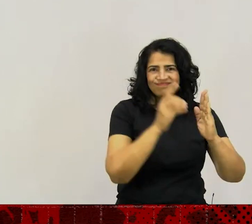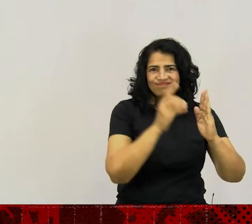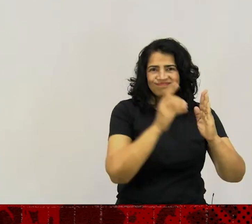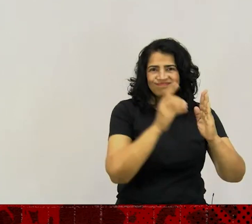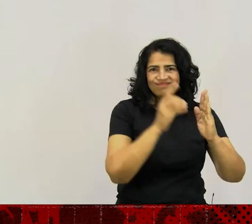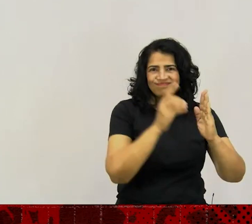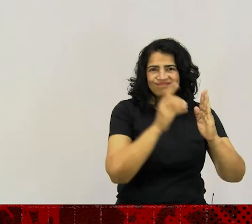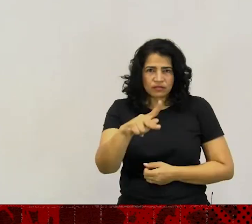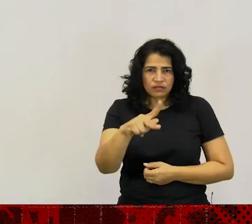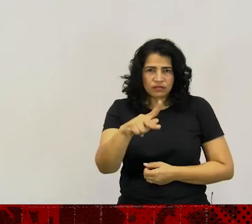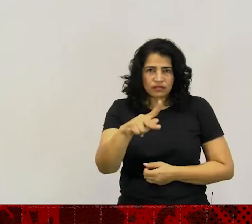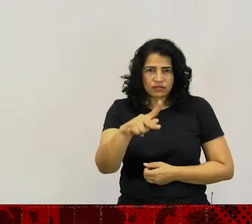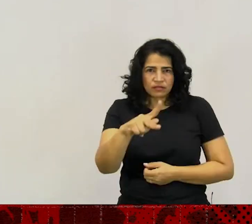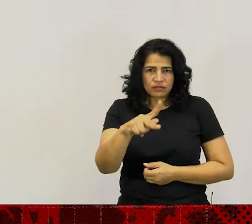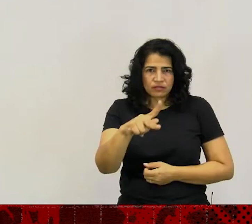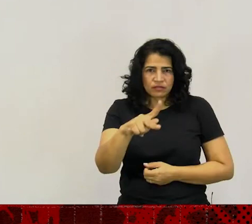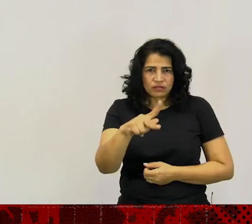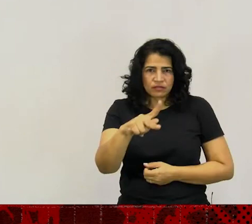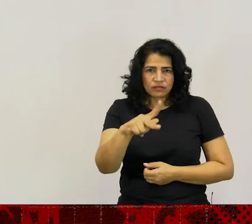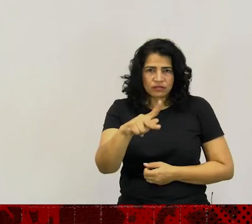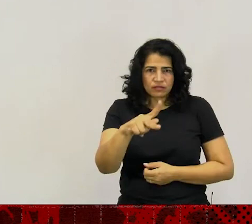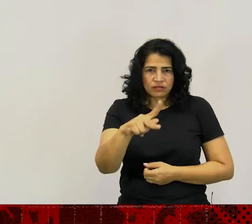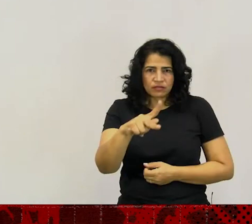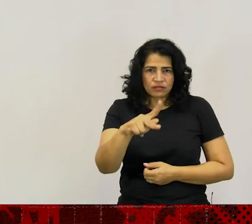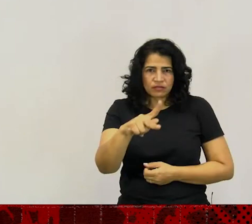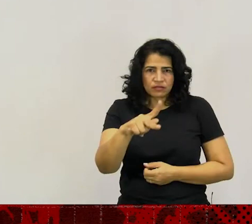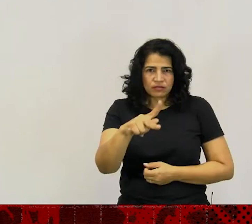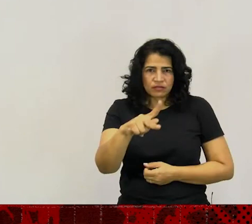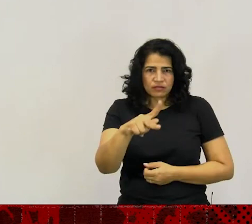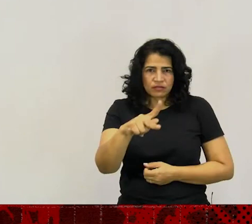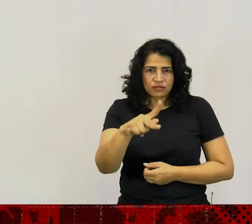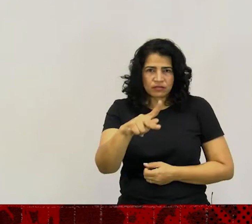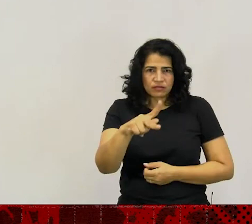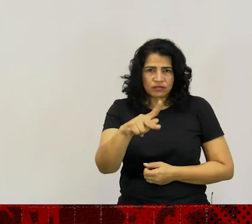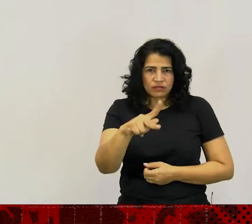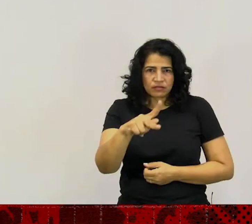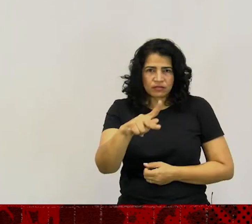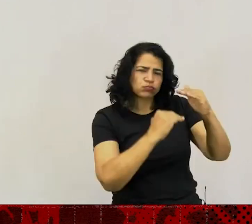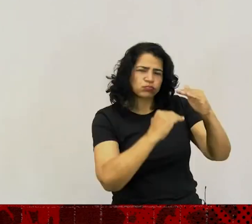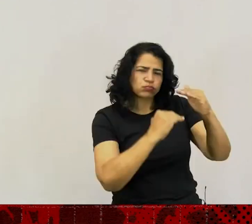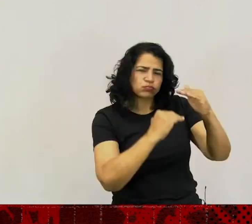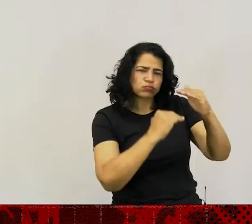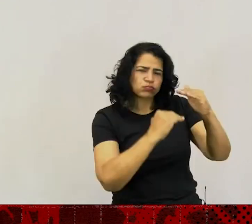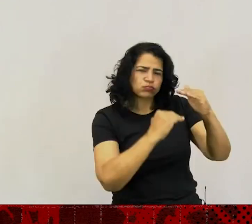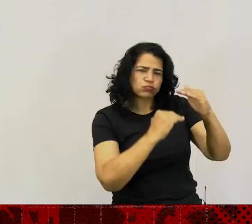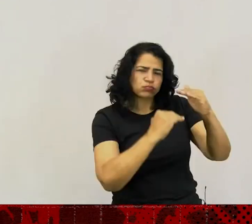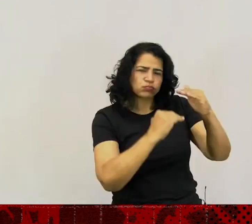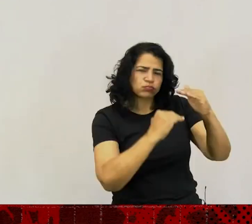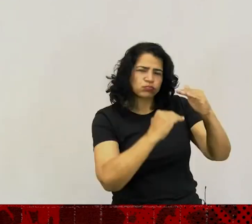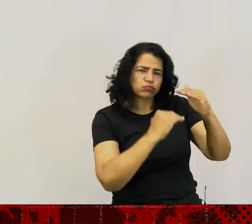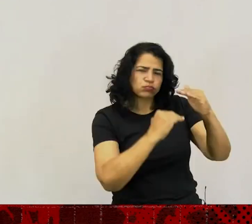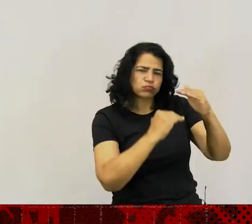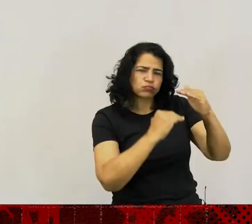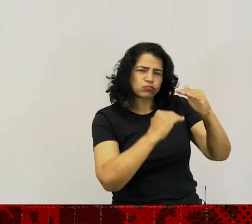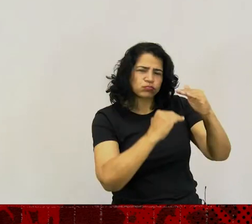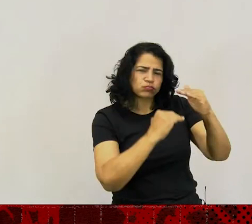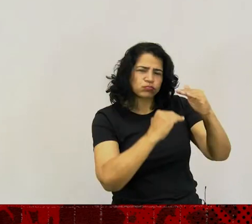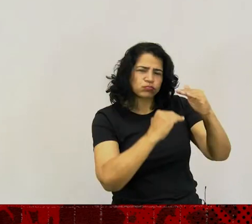claro que, enquanto nós não estamos prontos, tem bagunça.